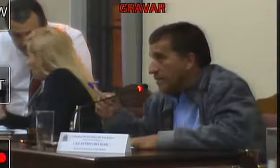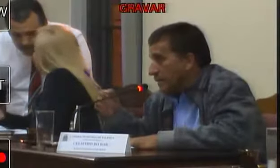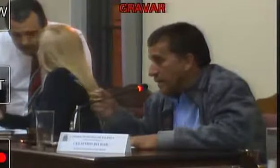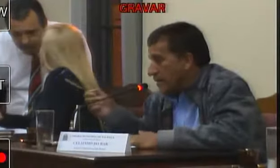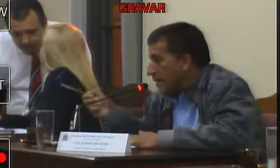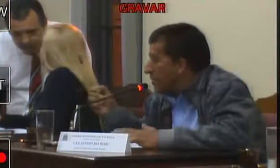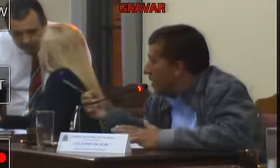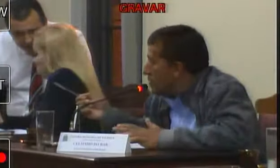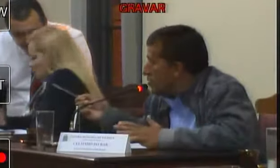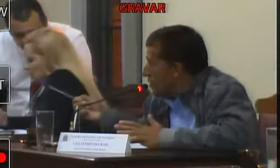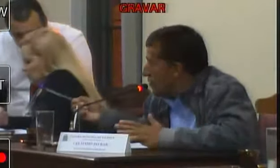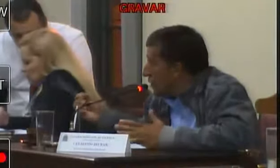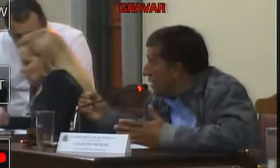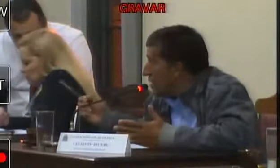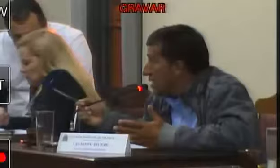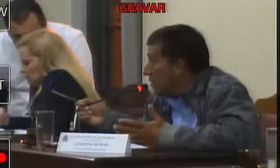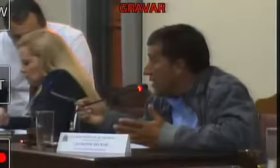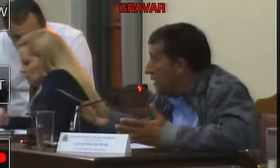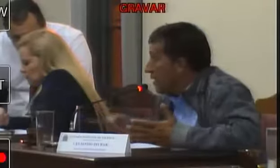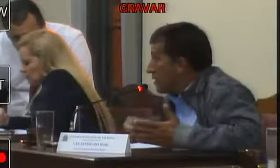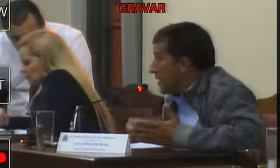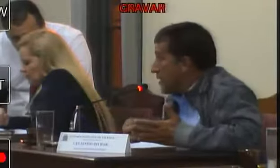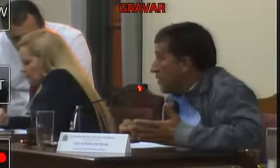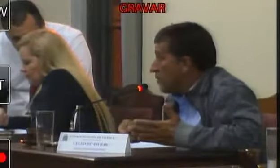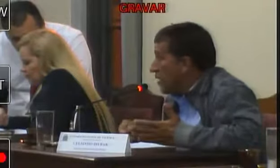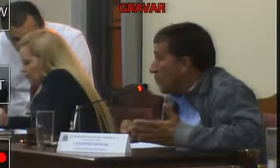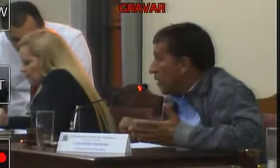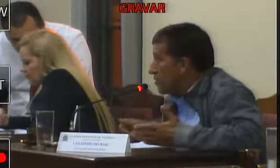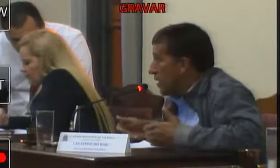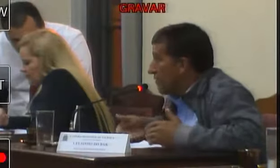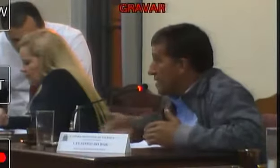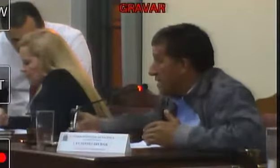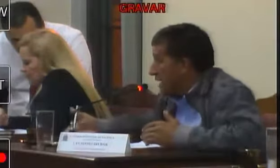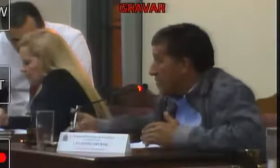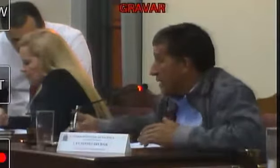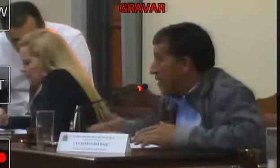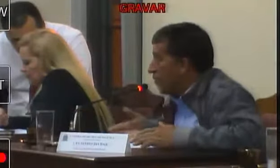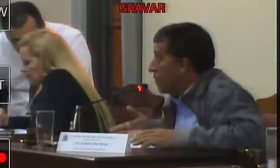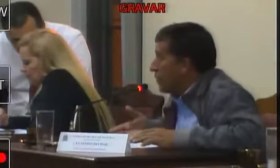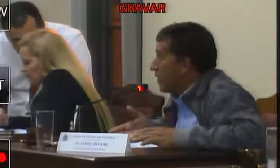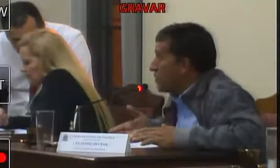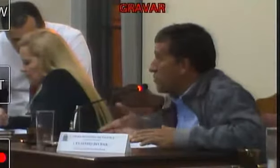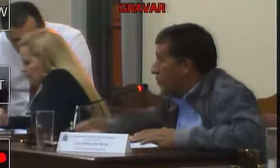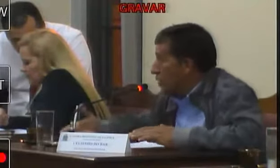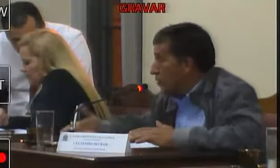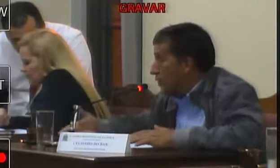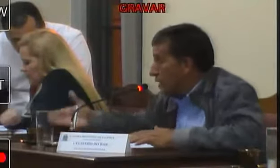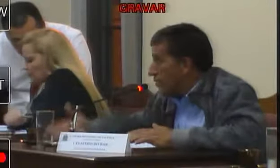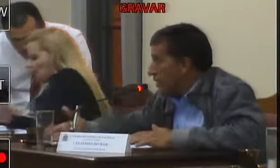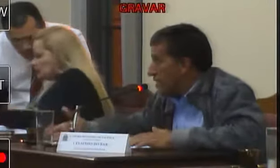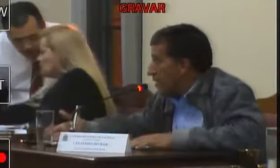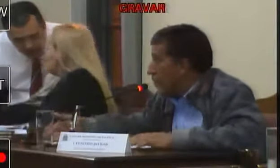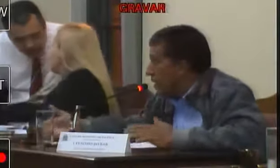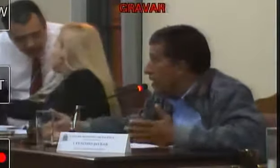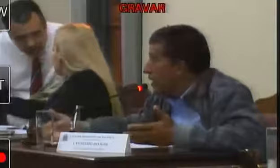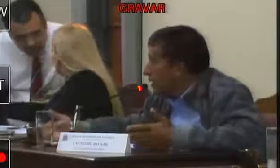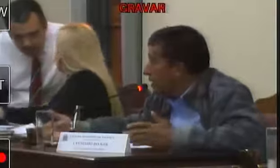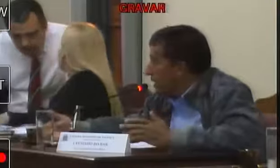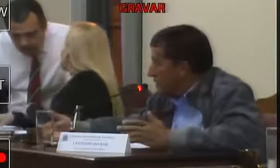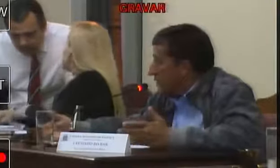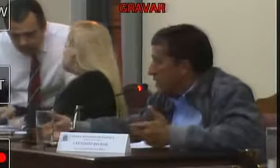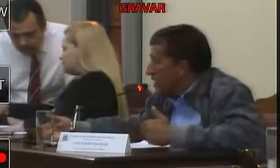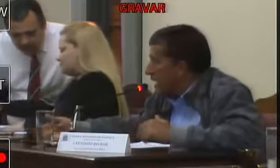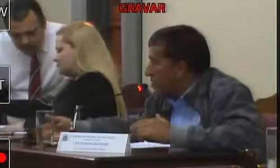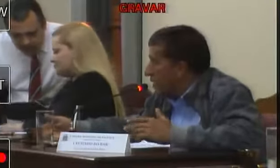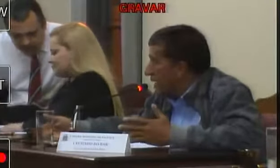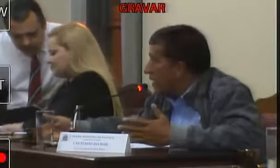Heleno. Então, até o dia de hoje foi. Quem sabe nessa reunião pode levar essa ideia para ele, ou o prefeito ir de encontro com ele, conversar com ele e ter